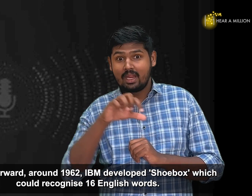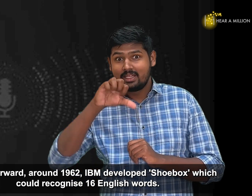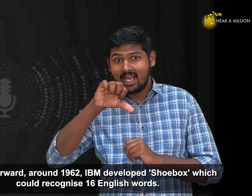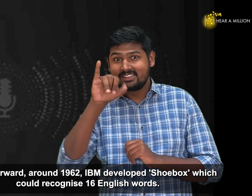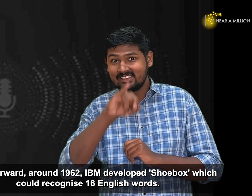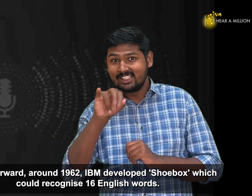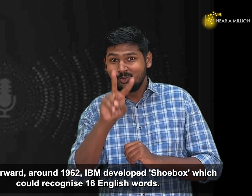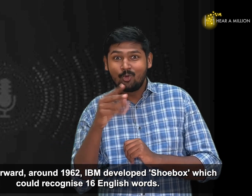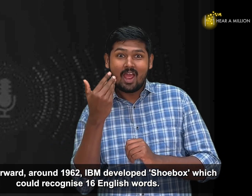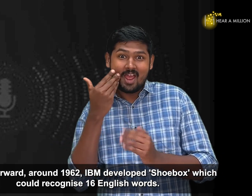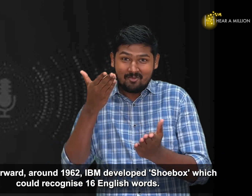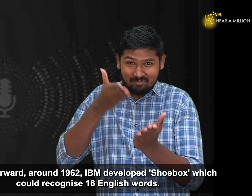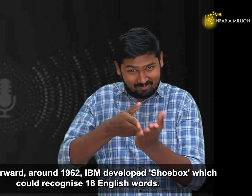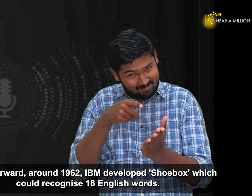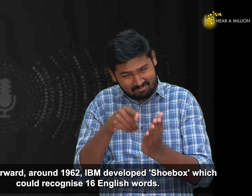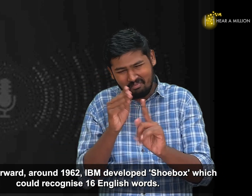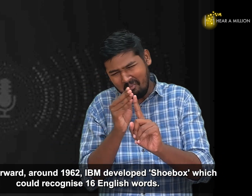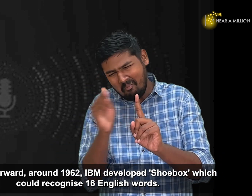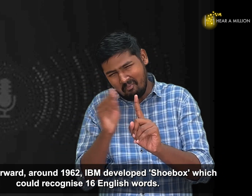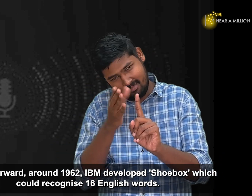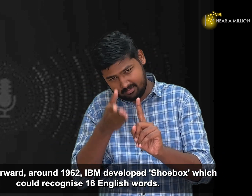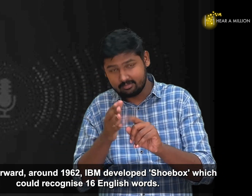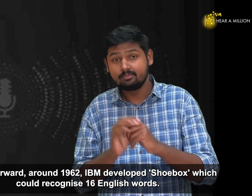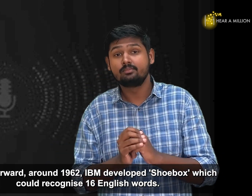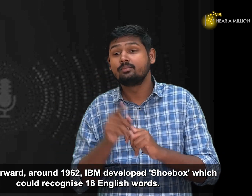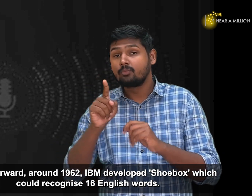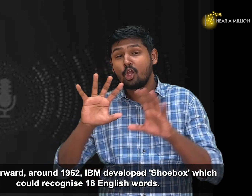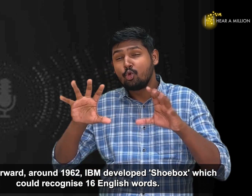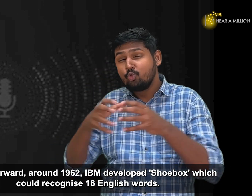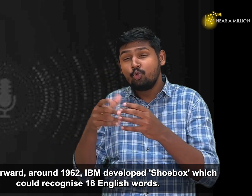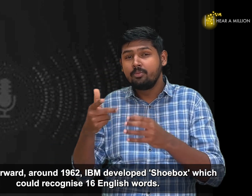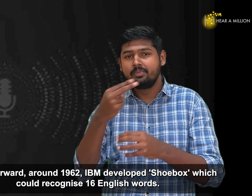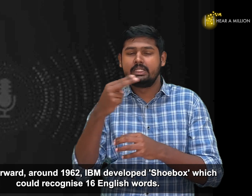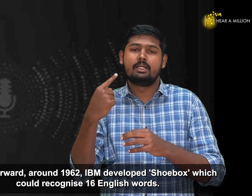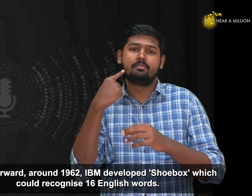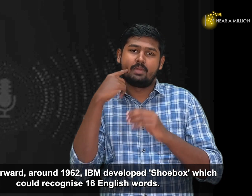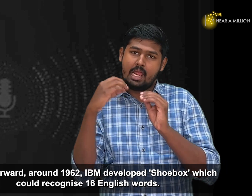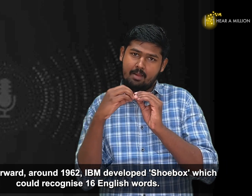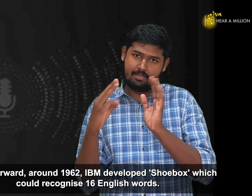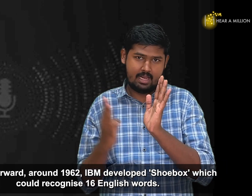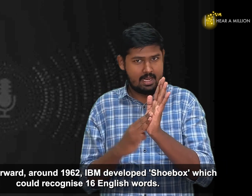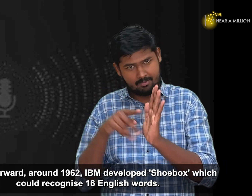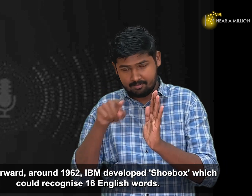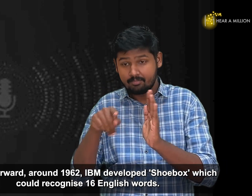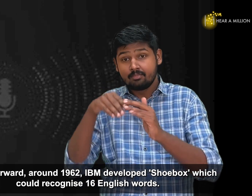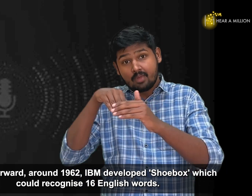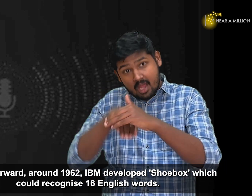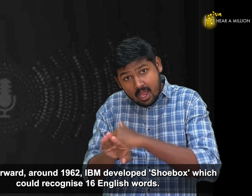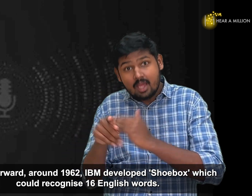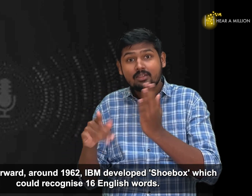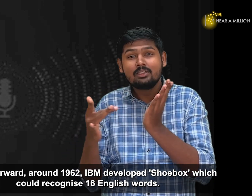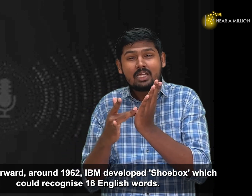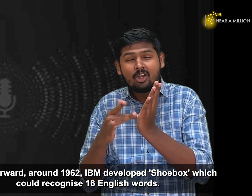आगे बढ़ते हुए 1962 के आसपास IBM ने शू बॉक्स विकसित किया